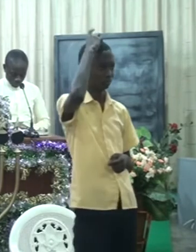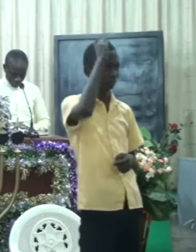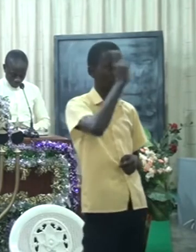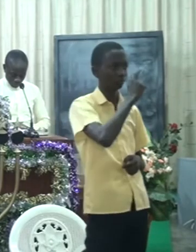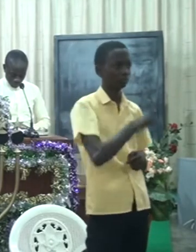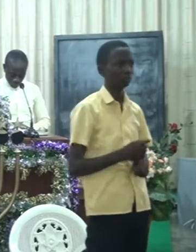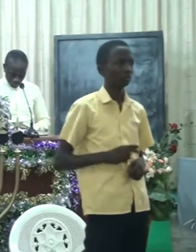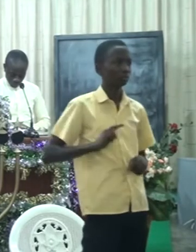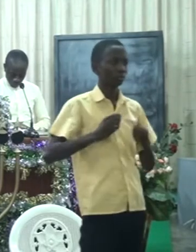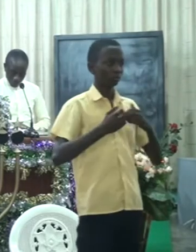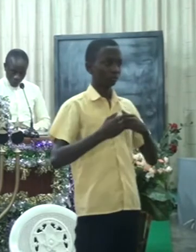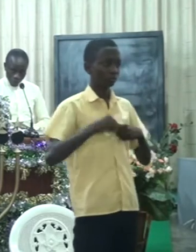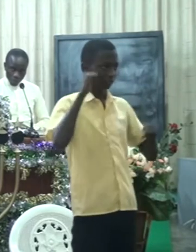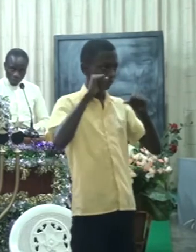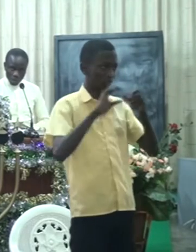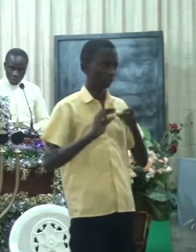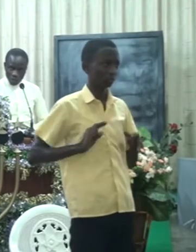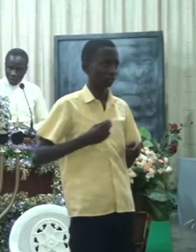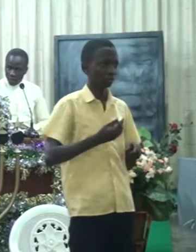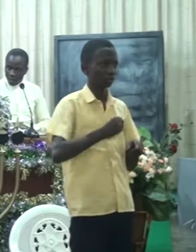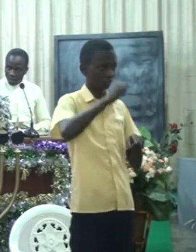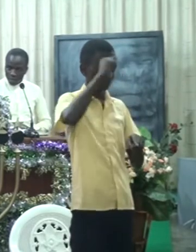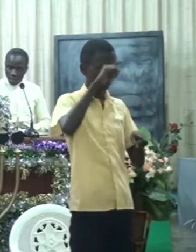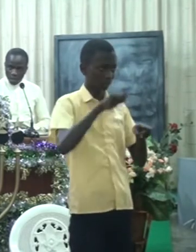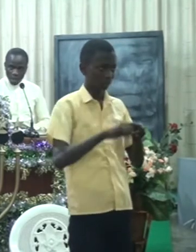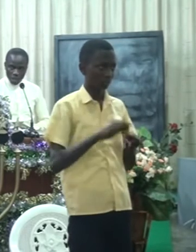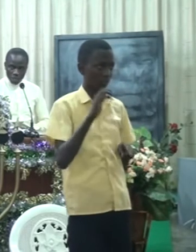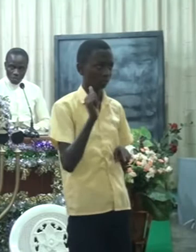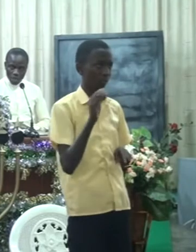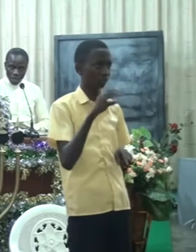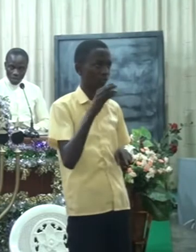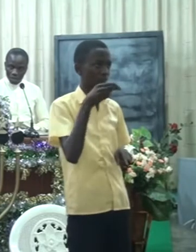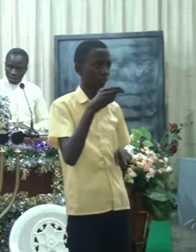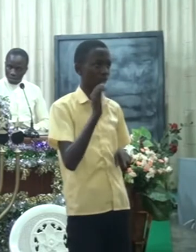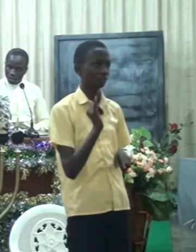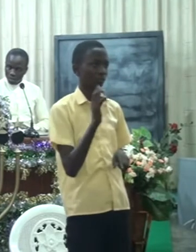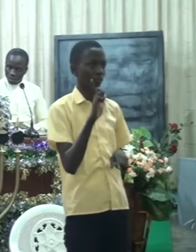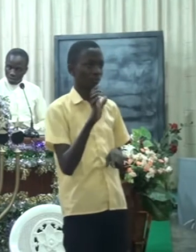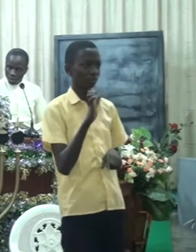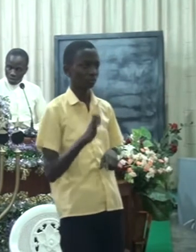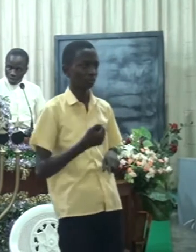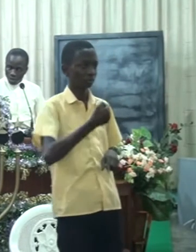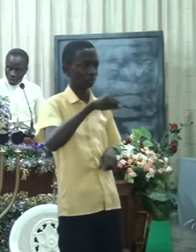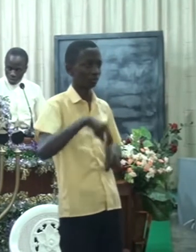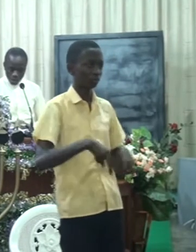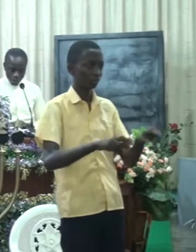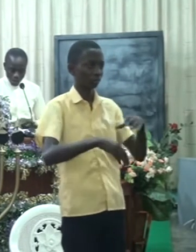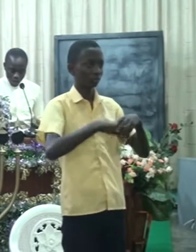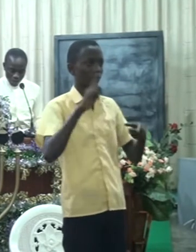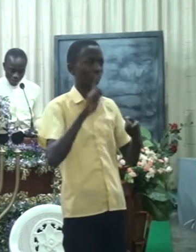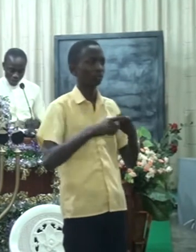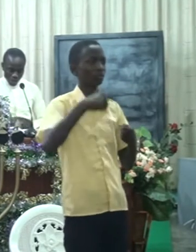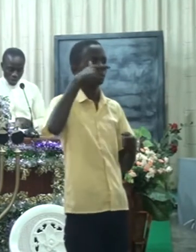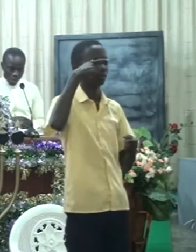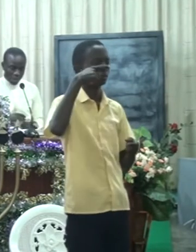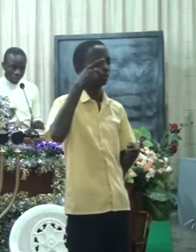Nous allons nous souvenir de notre frère Achille Mumbere. Son